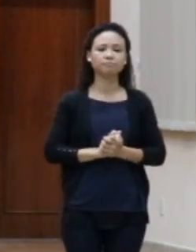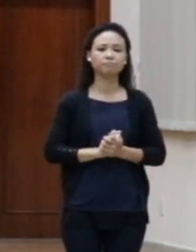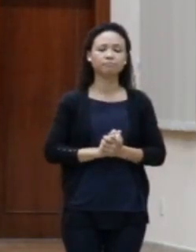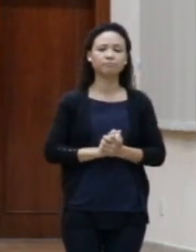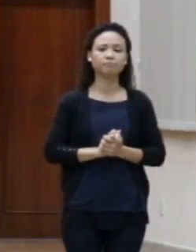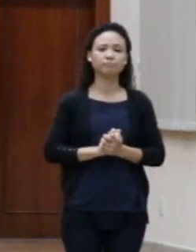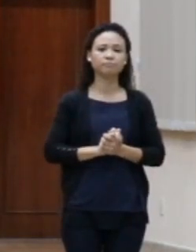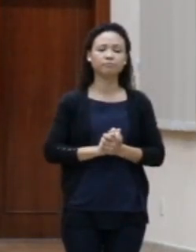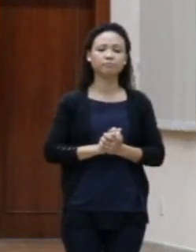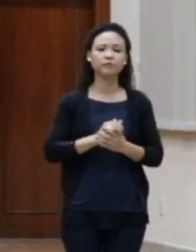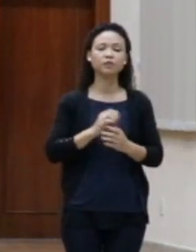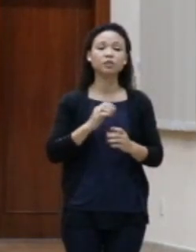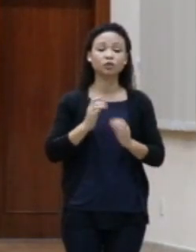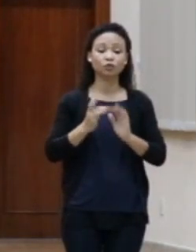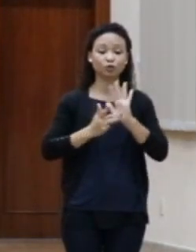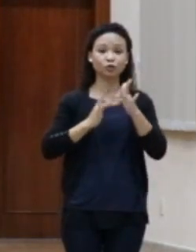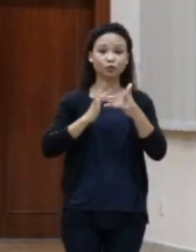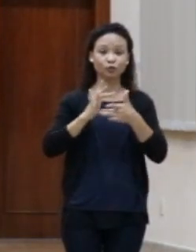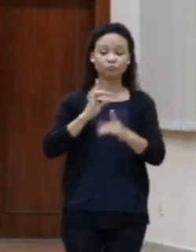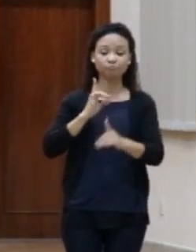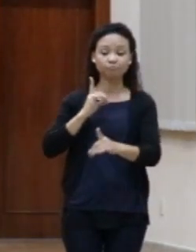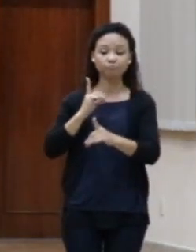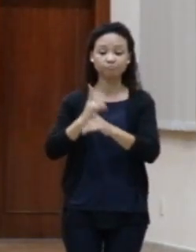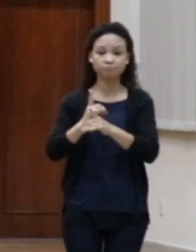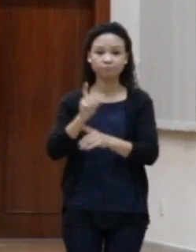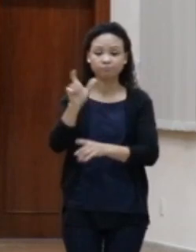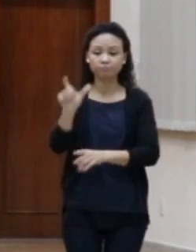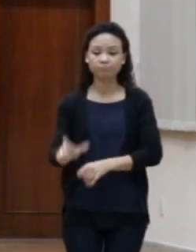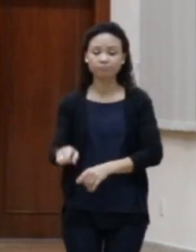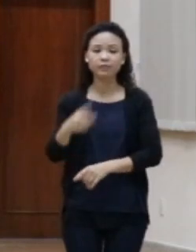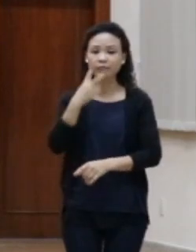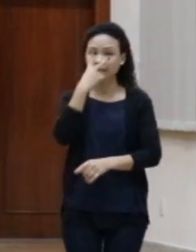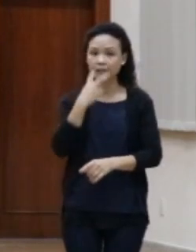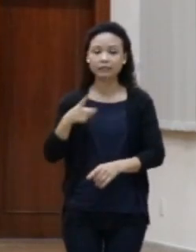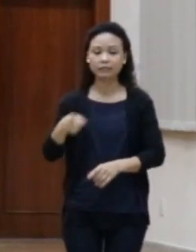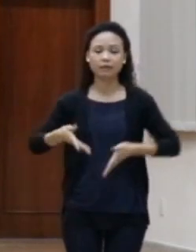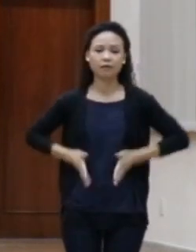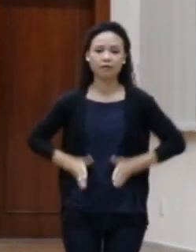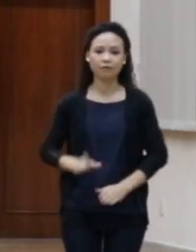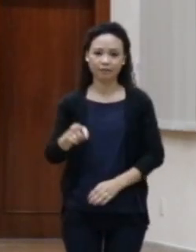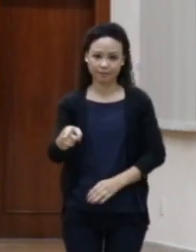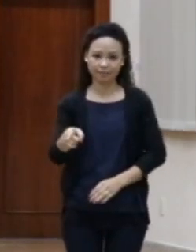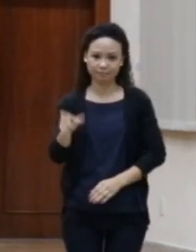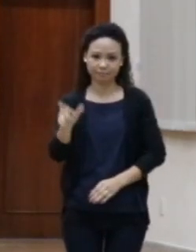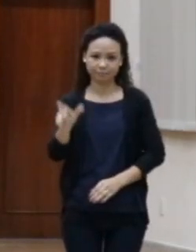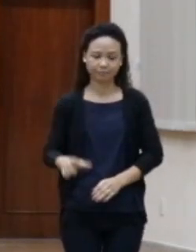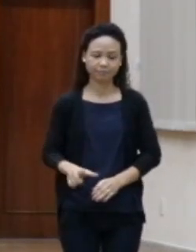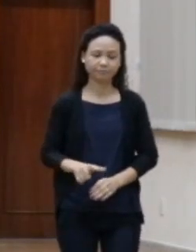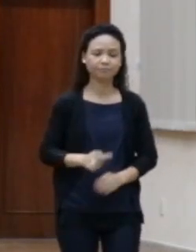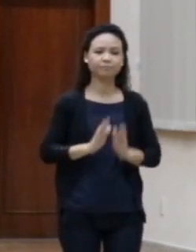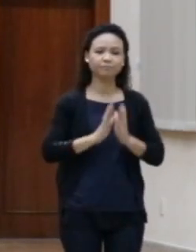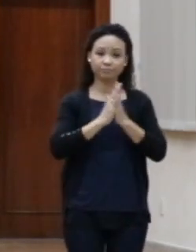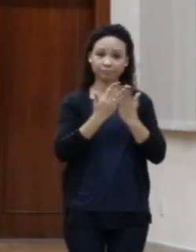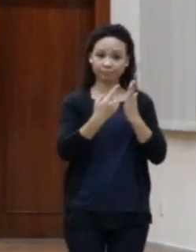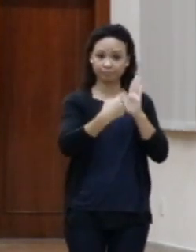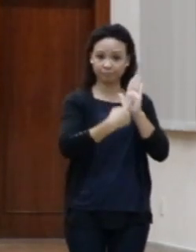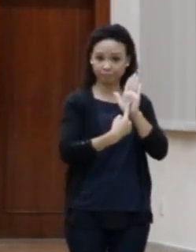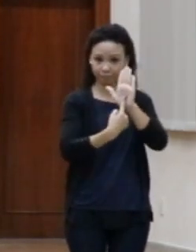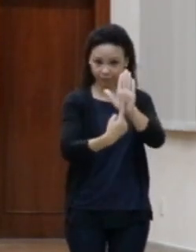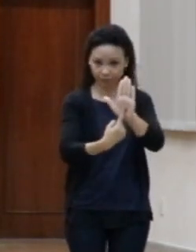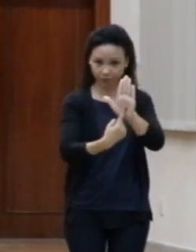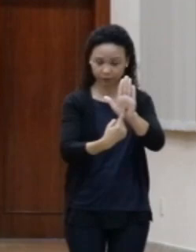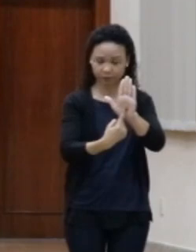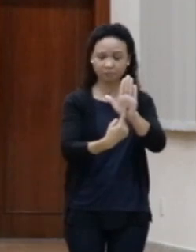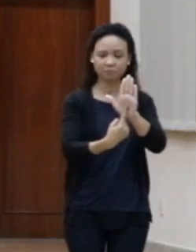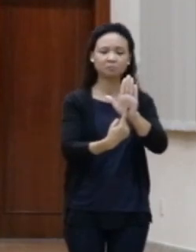que o Senhor Jesus Cristo teve com um cego de nascença. E nos diz assim a palavra de Deus, João, capítulo 9, de 1 a